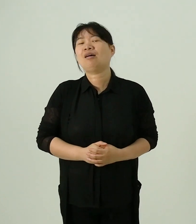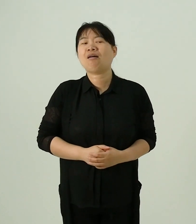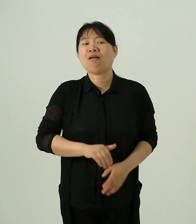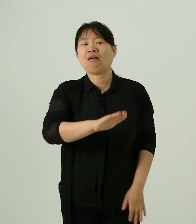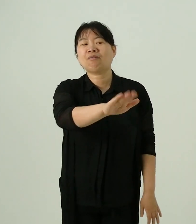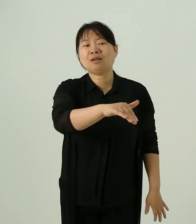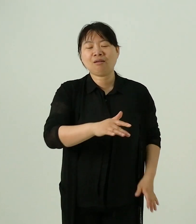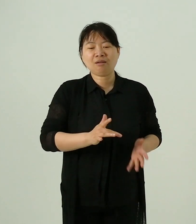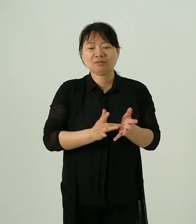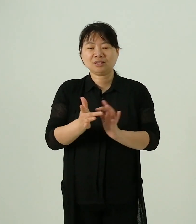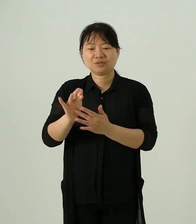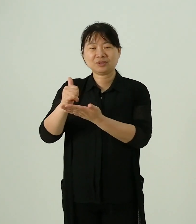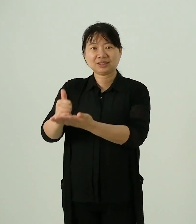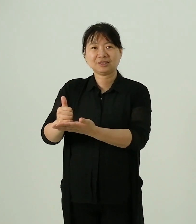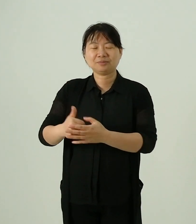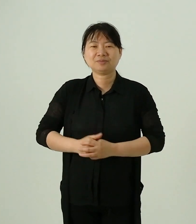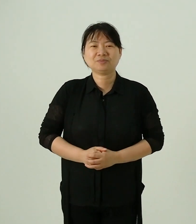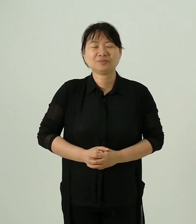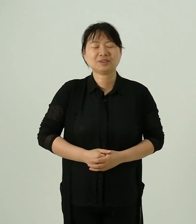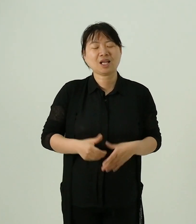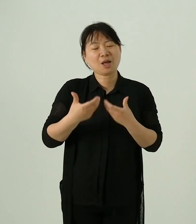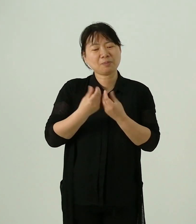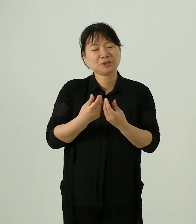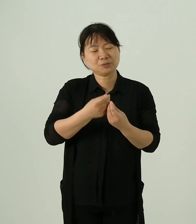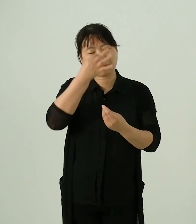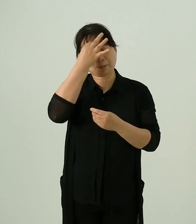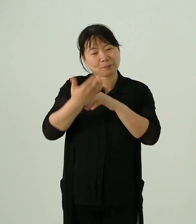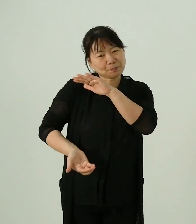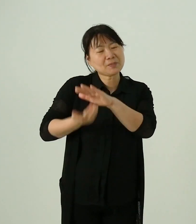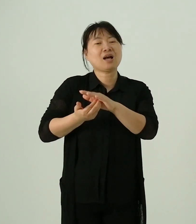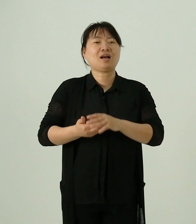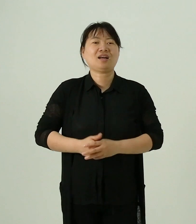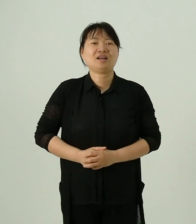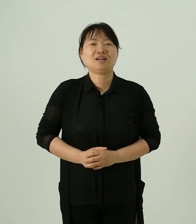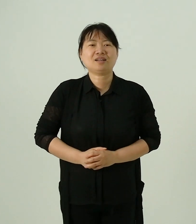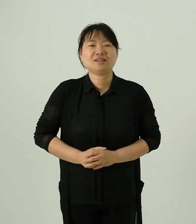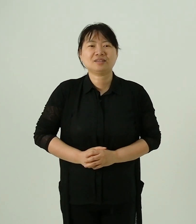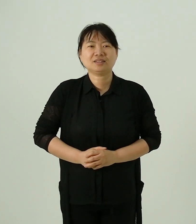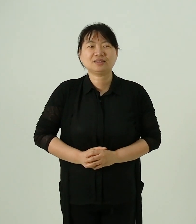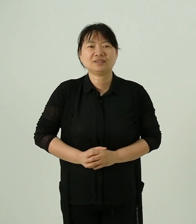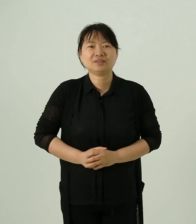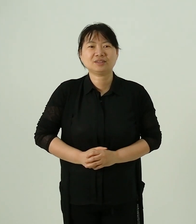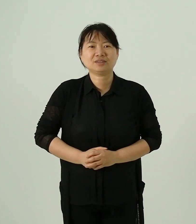이봐, 예수님은 비유의 달인이잖아.